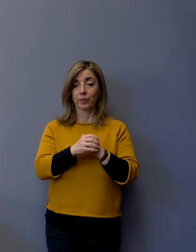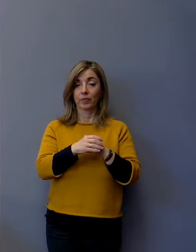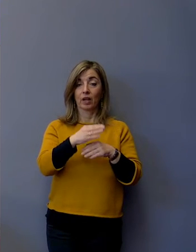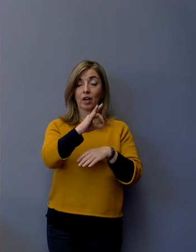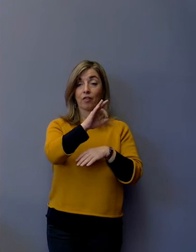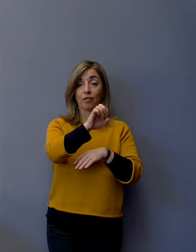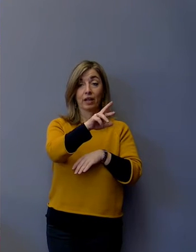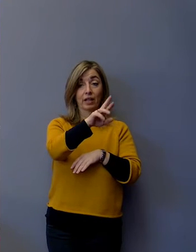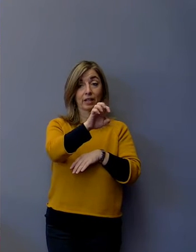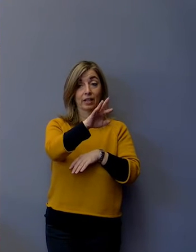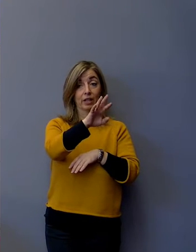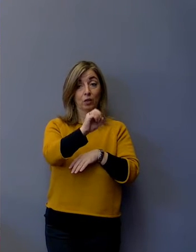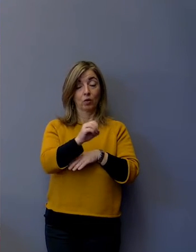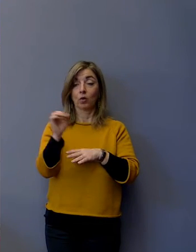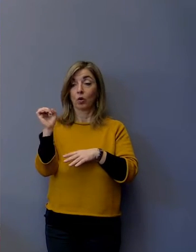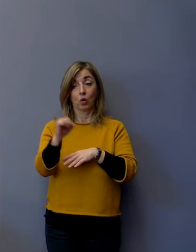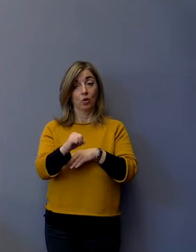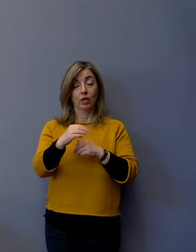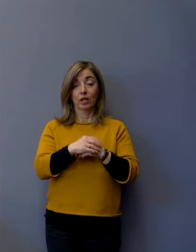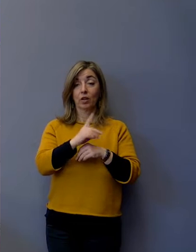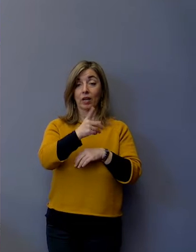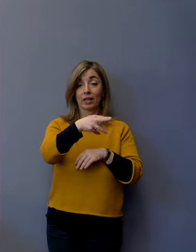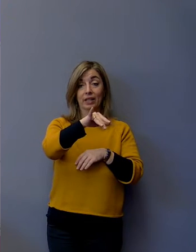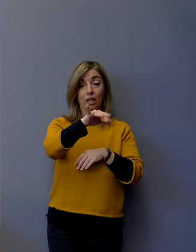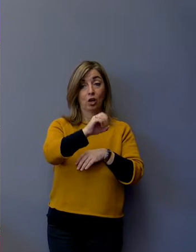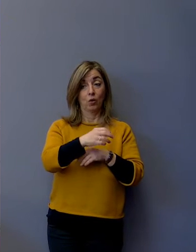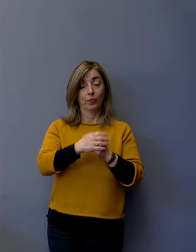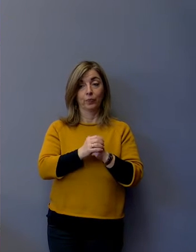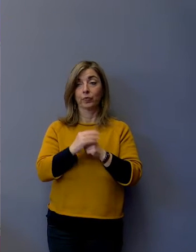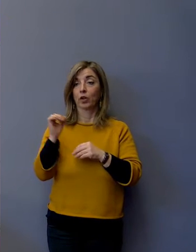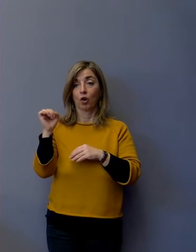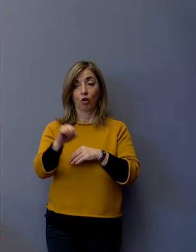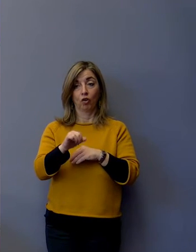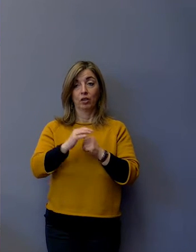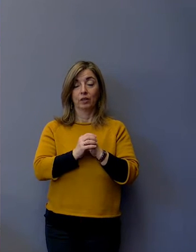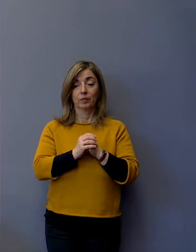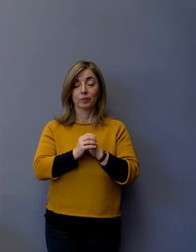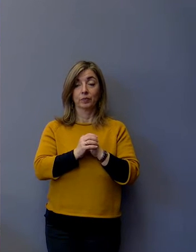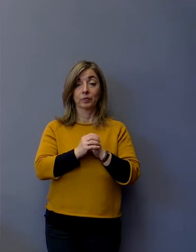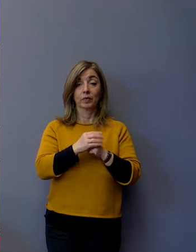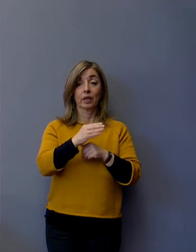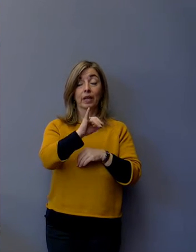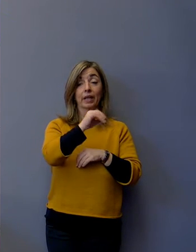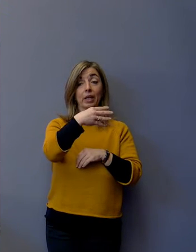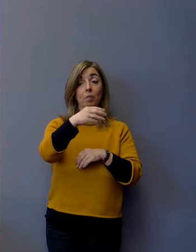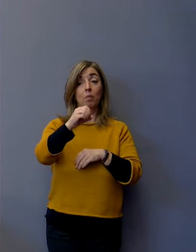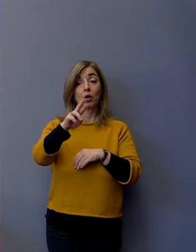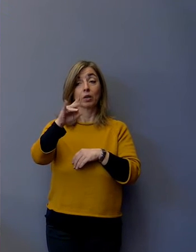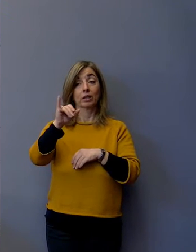ferrero contrario consigliere grillo contrario consigliere immordino